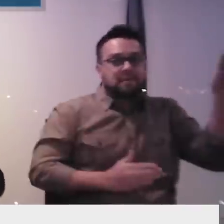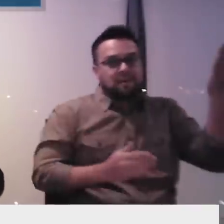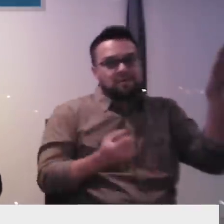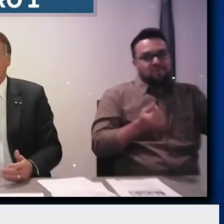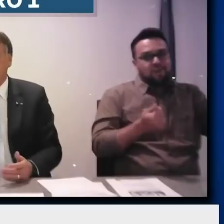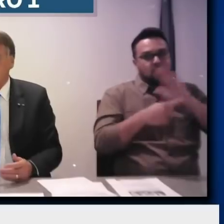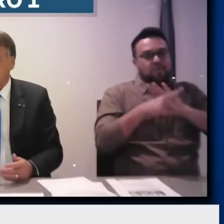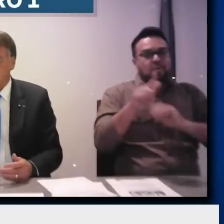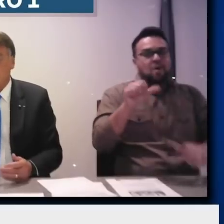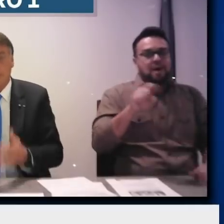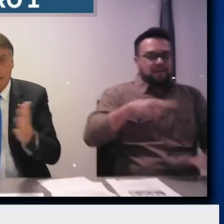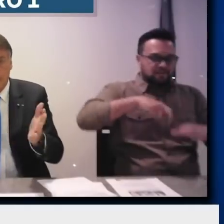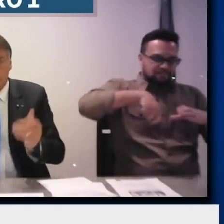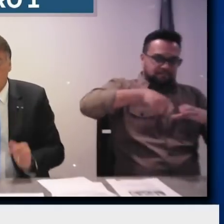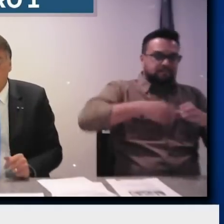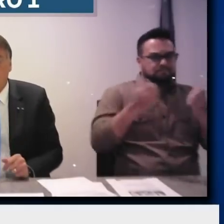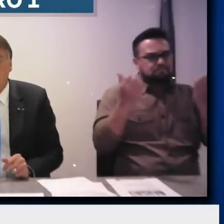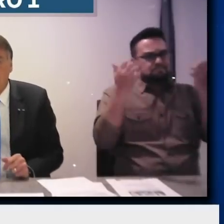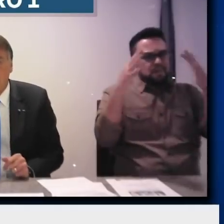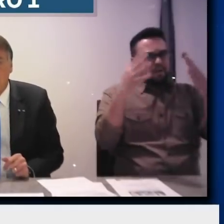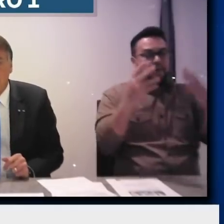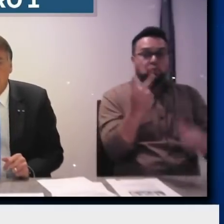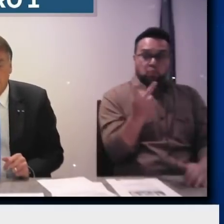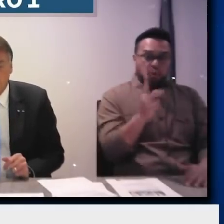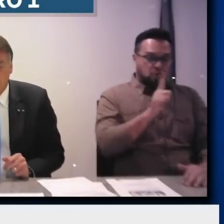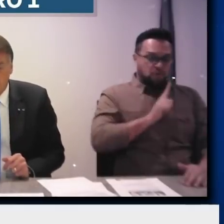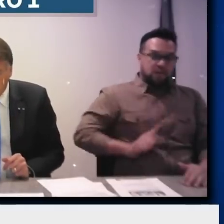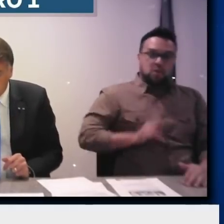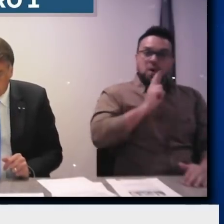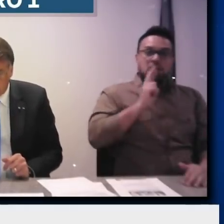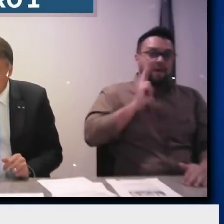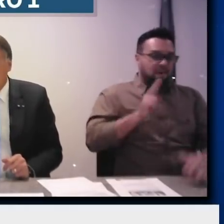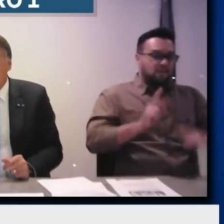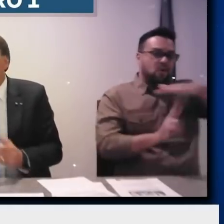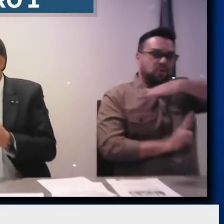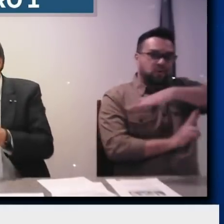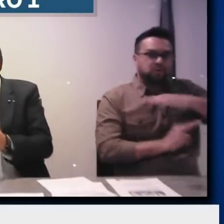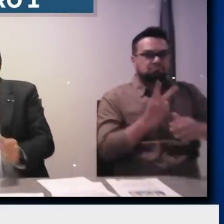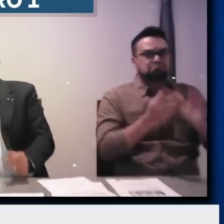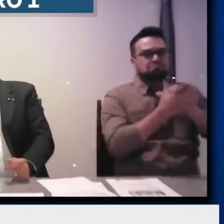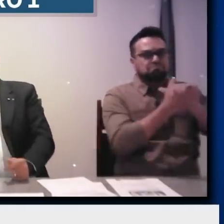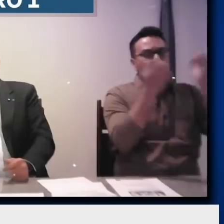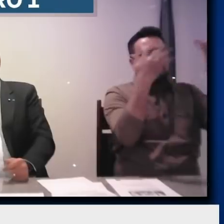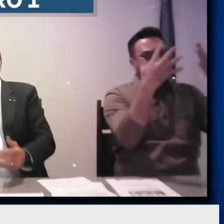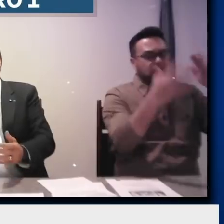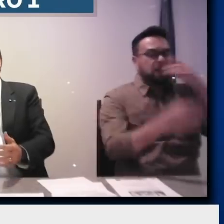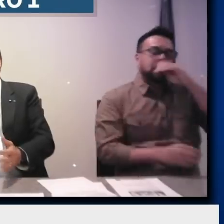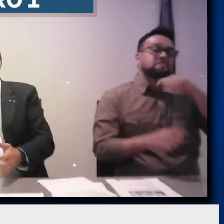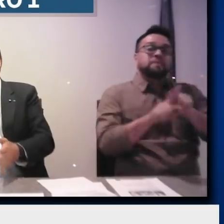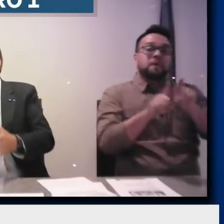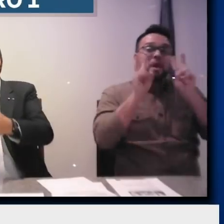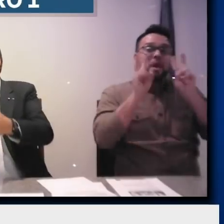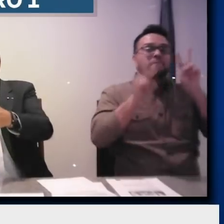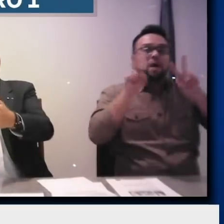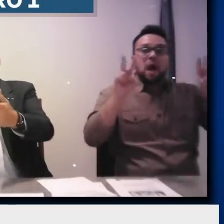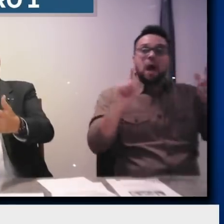gás de cozinha. Você que está chegando agora, nós estamos acompanhando a live semanal do presidente Jair Bolsonaro. Hoje, ao lado dele, o